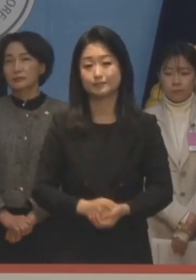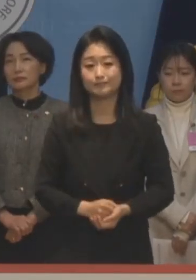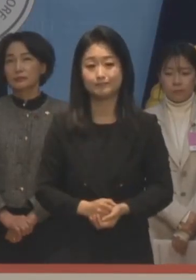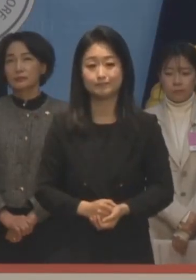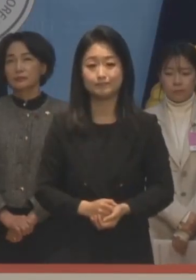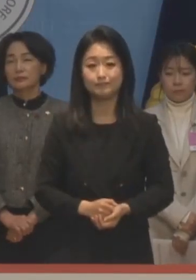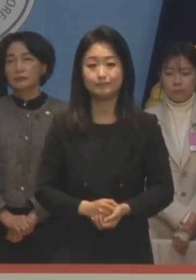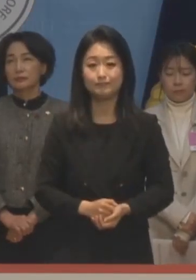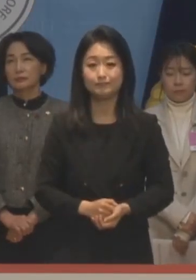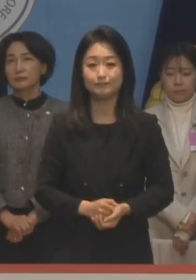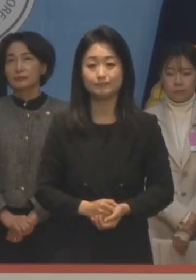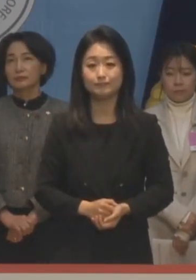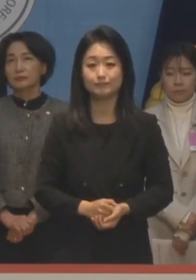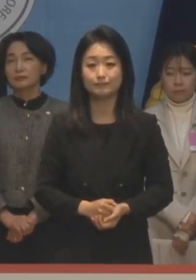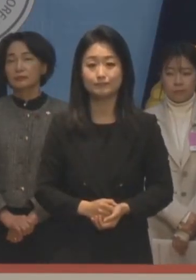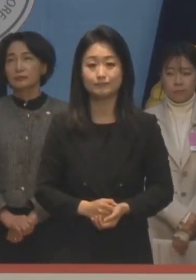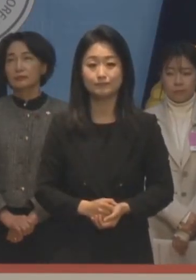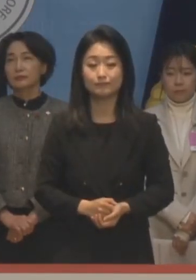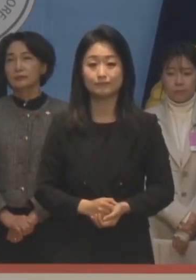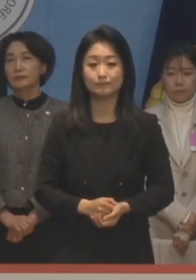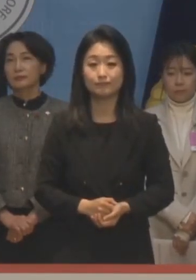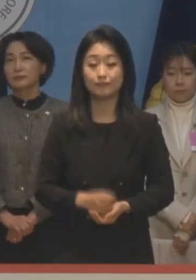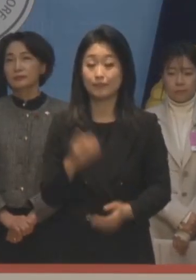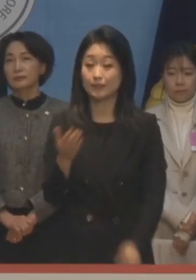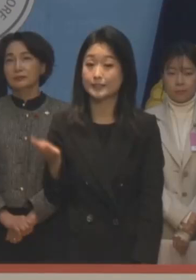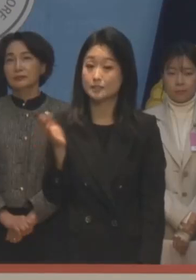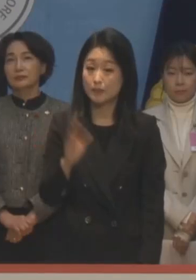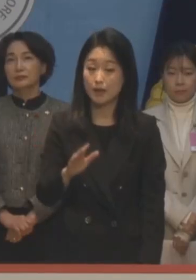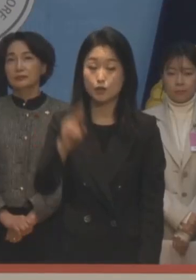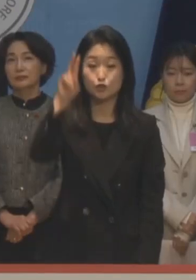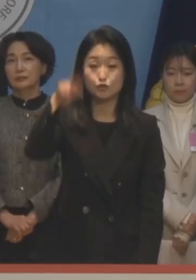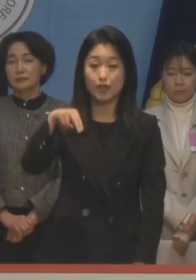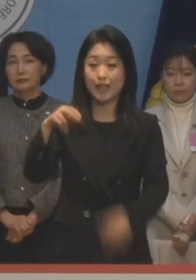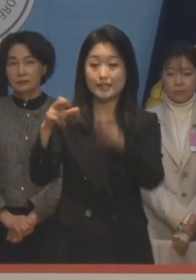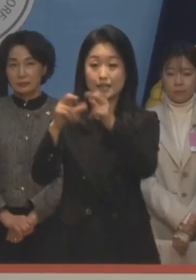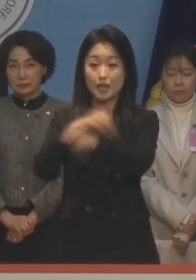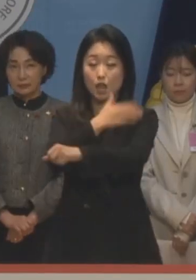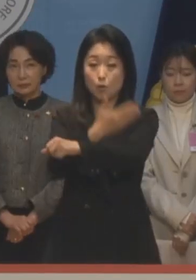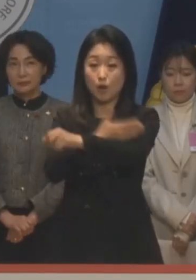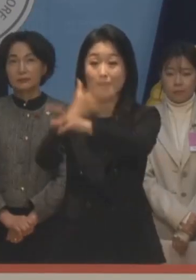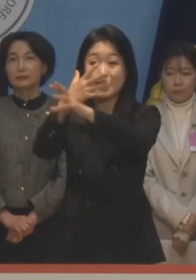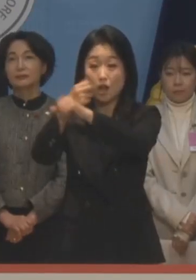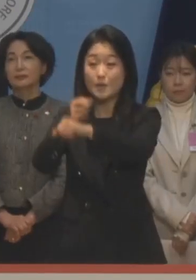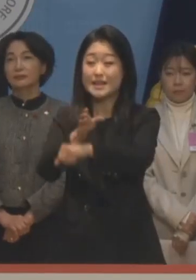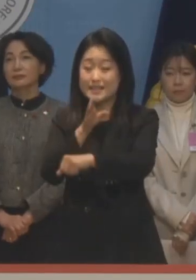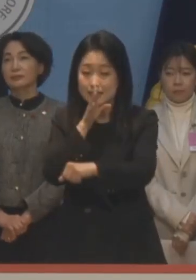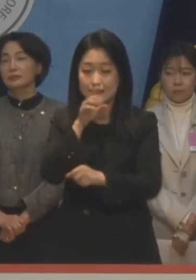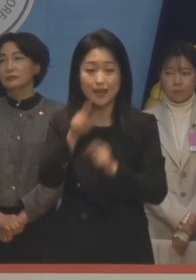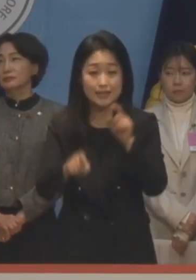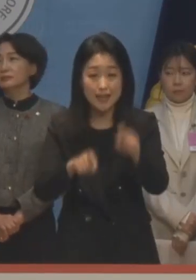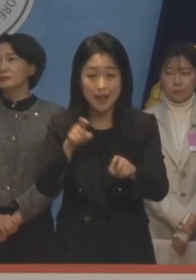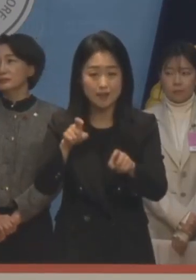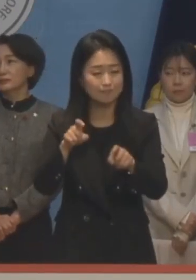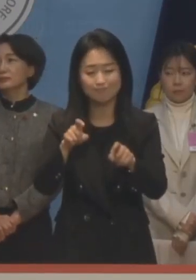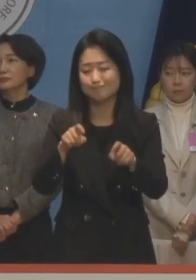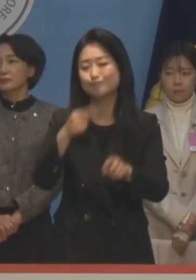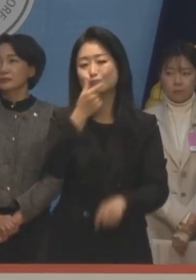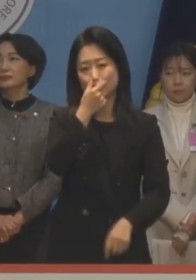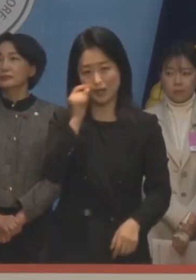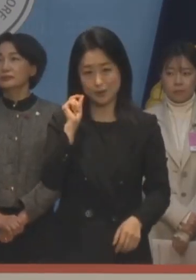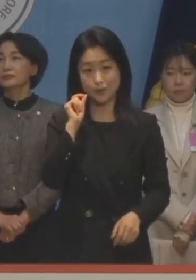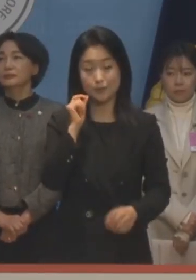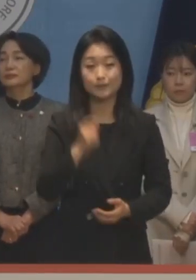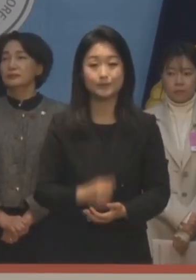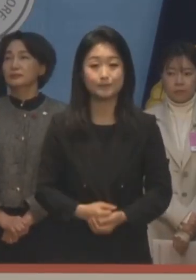기반이 마련되었습니다. 하지만 유엔 장애인 권리 협약의 실제적 이행은 아직 부족한